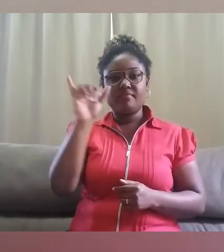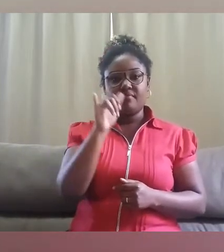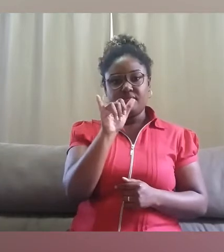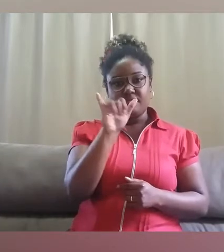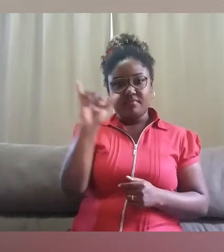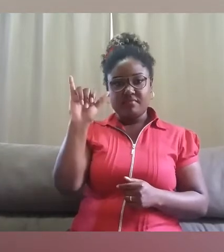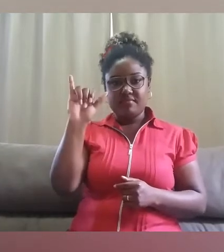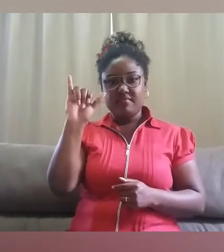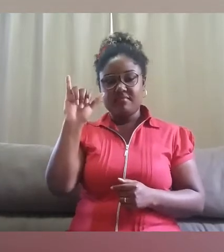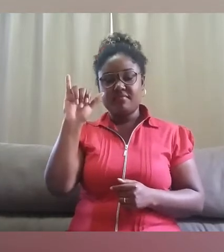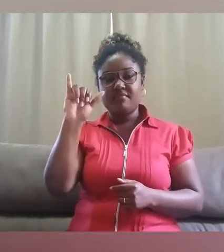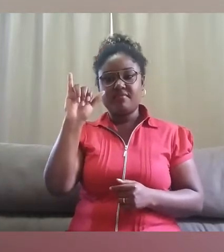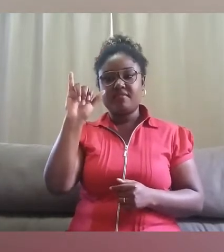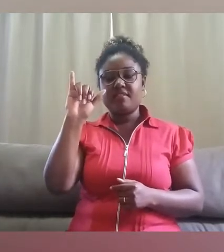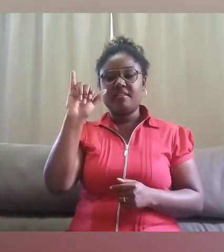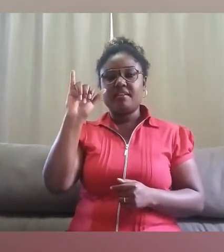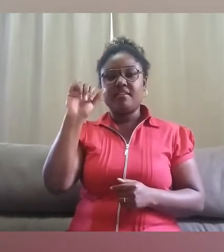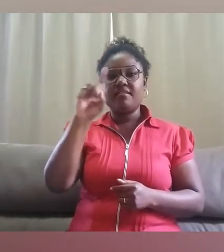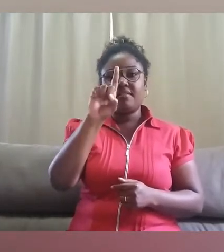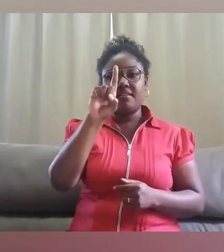Z.